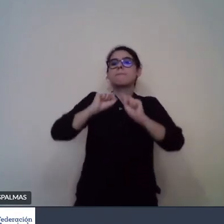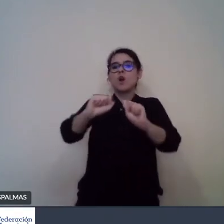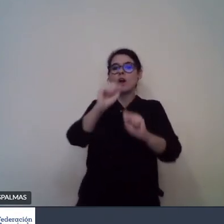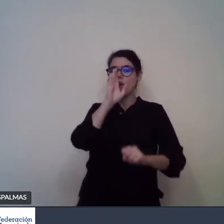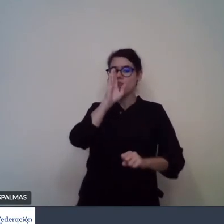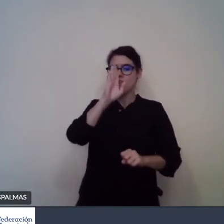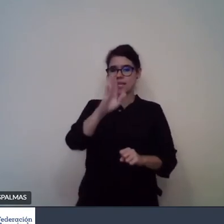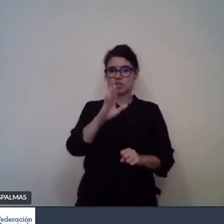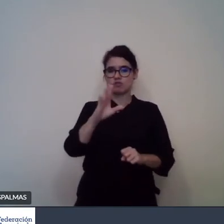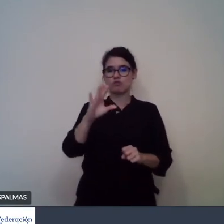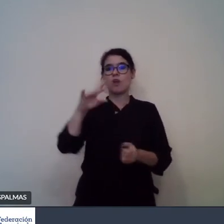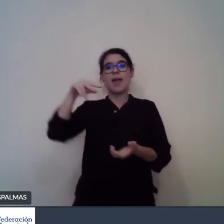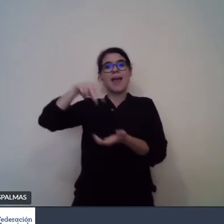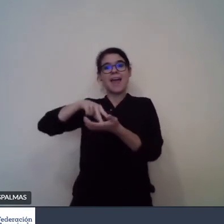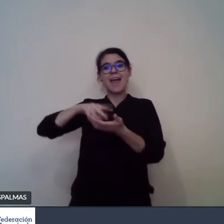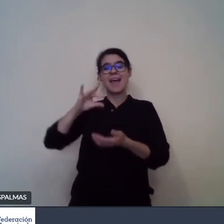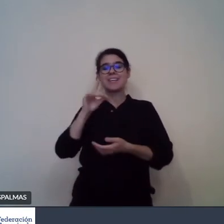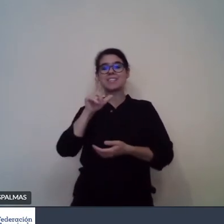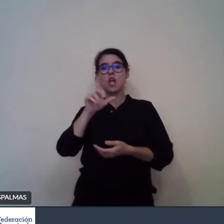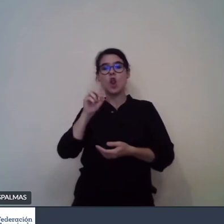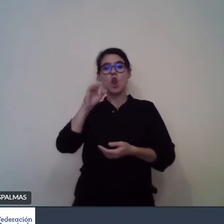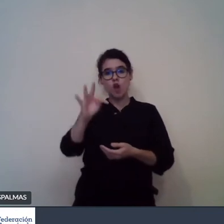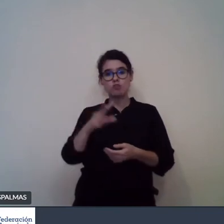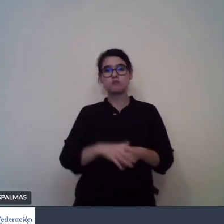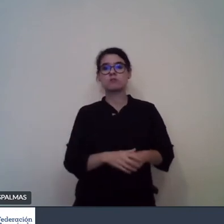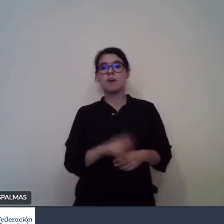Fijaros en el jugador iluminado.